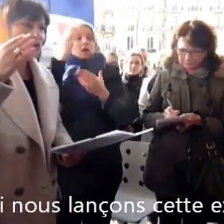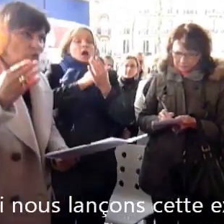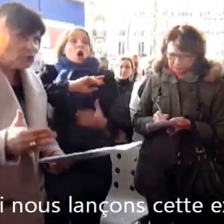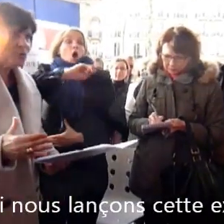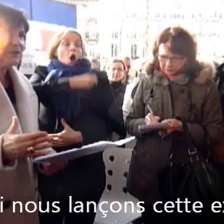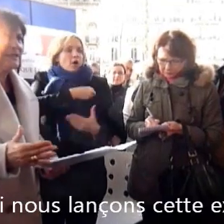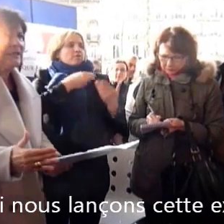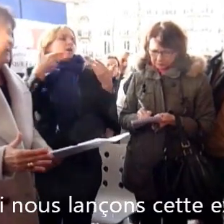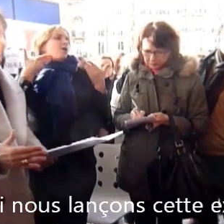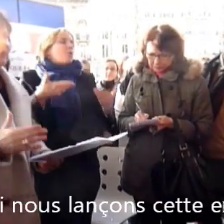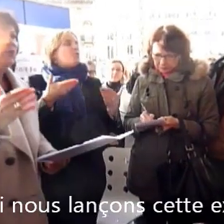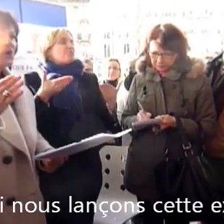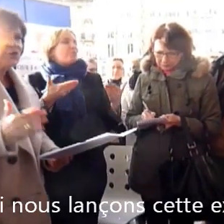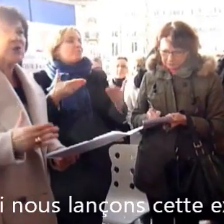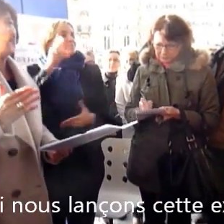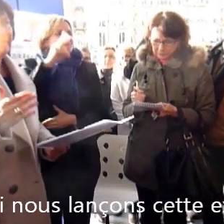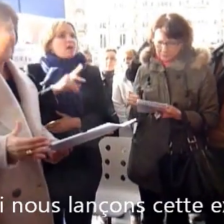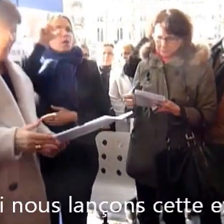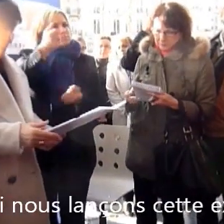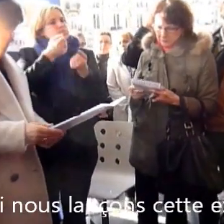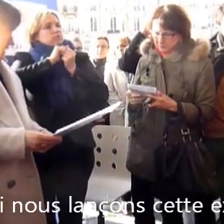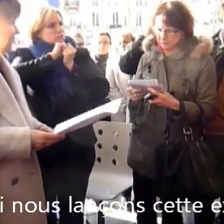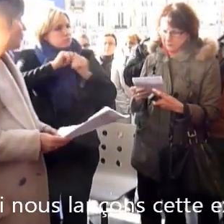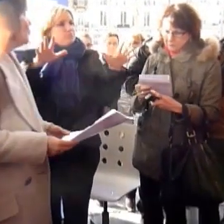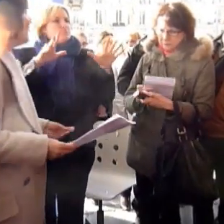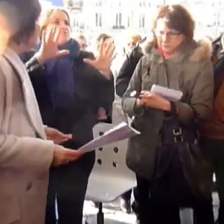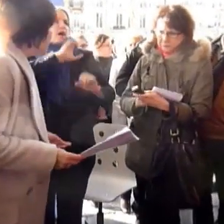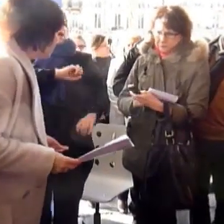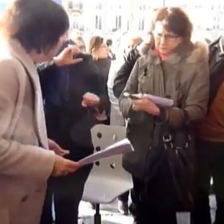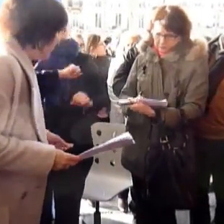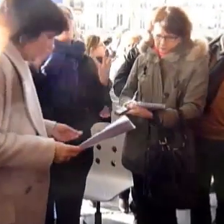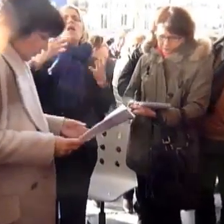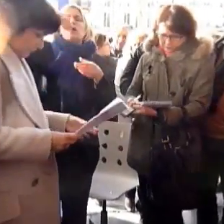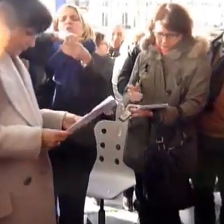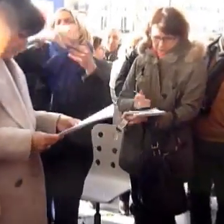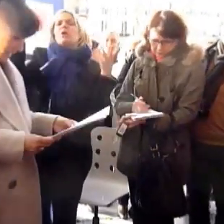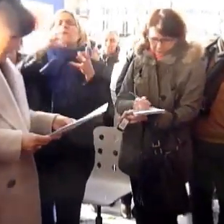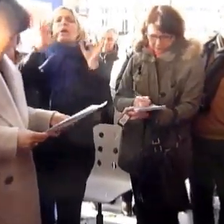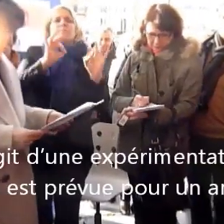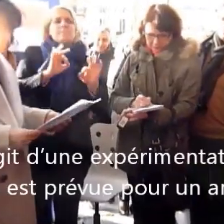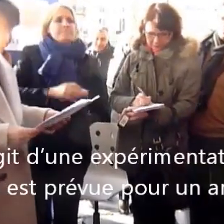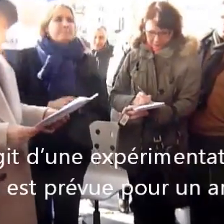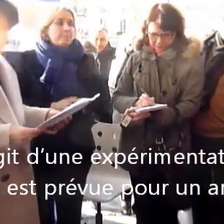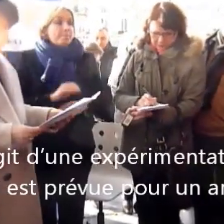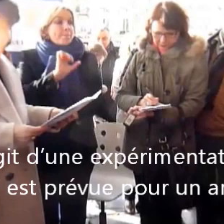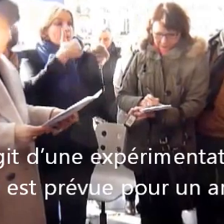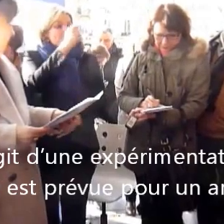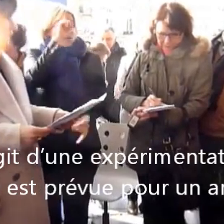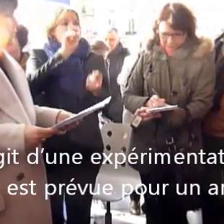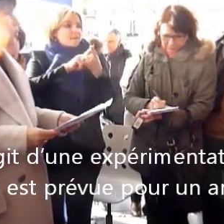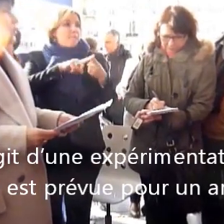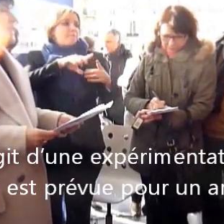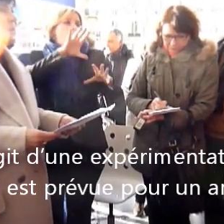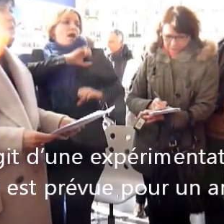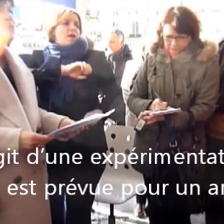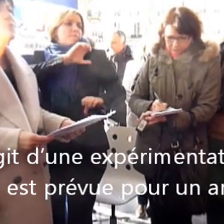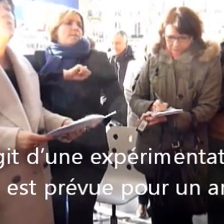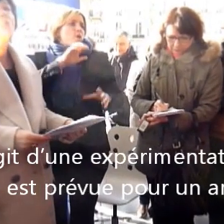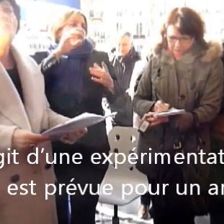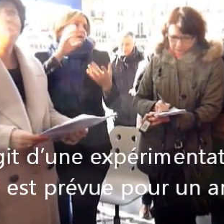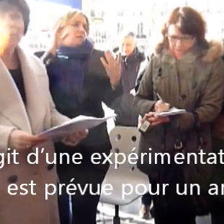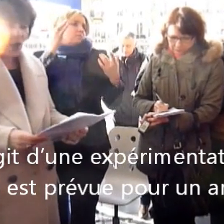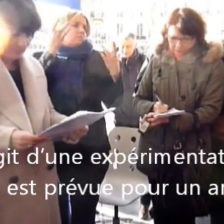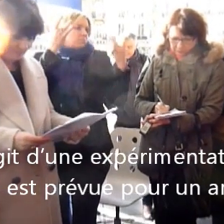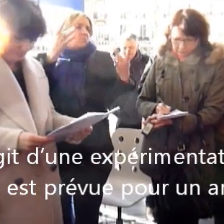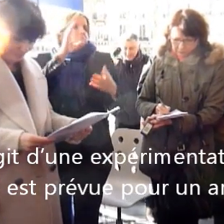Enfin, aujourd'hui, nous lançons cette expérimentation. De quoi s'agit-il alors? Il s'agit d'une expérimentation qui est prévue